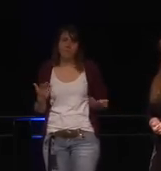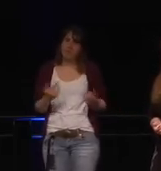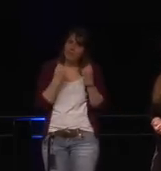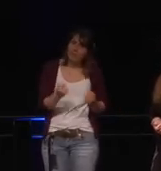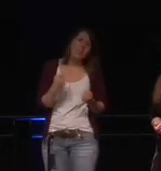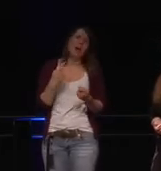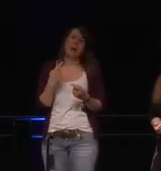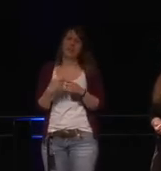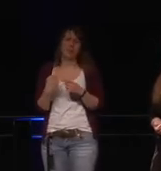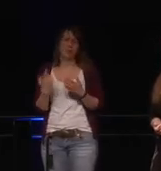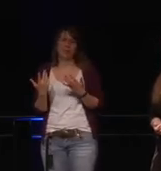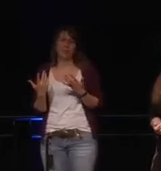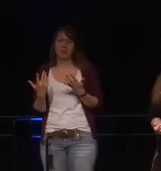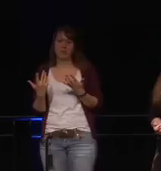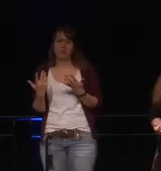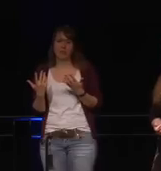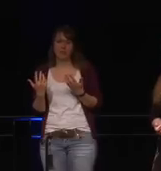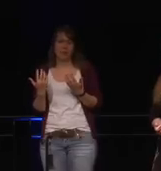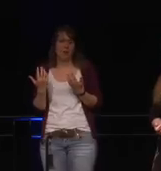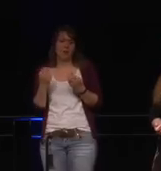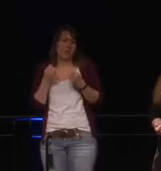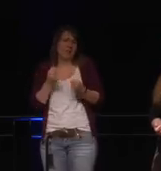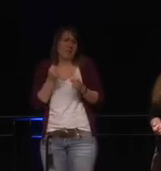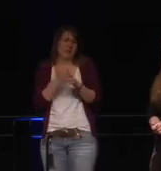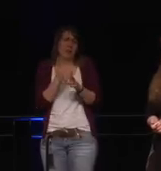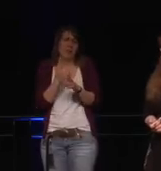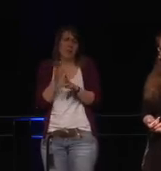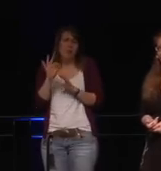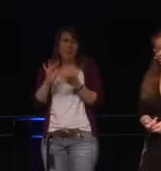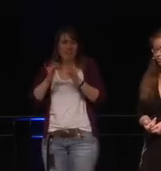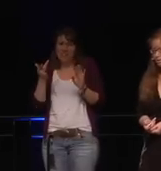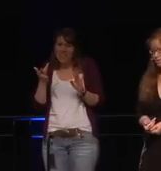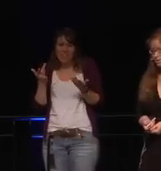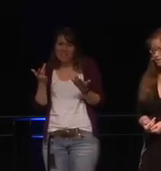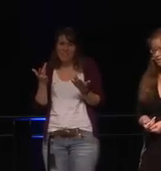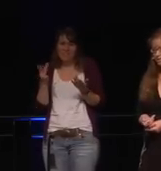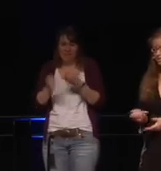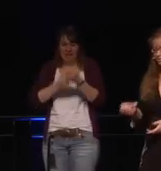Y se dice, por mala suerte va a tener que suceder.